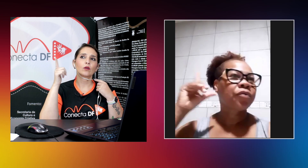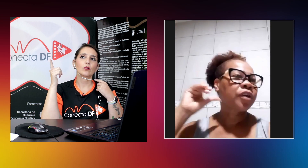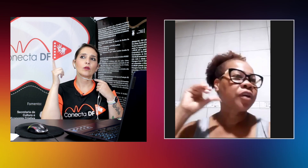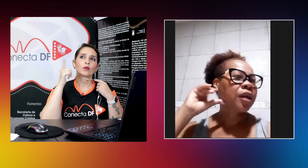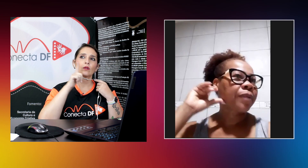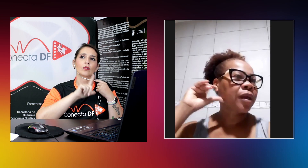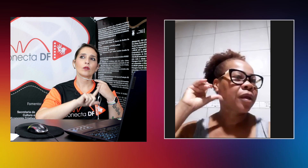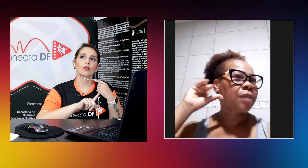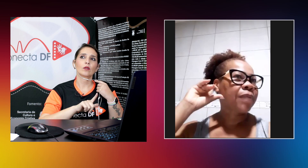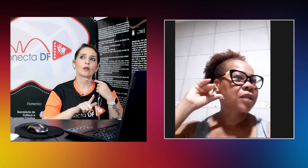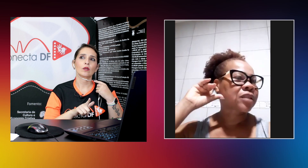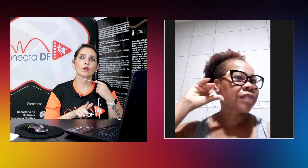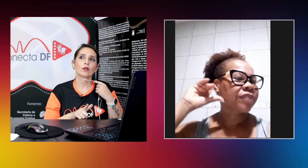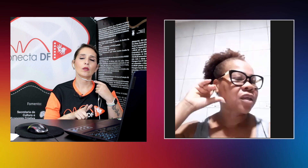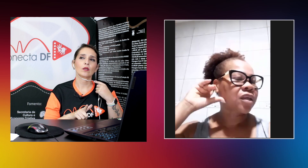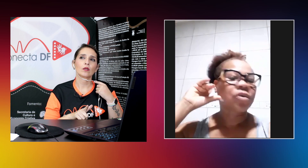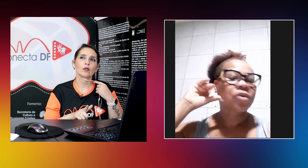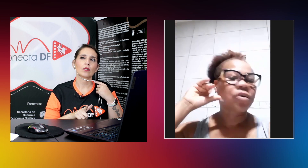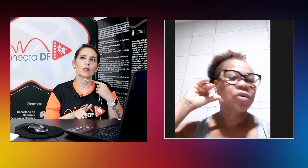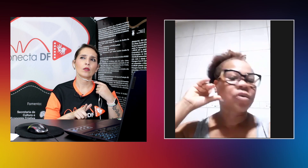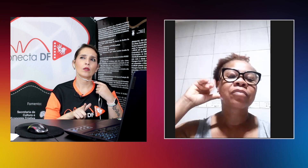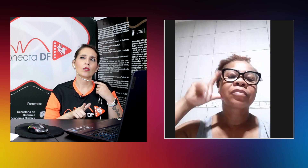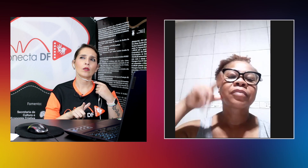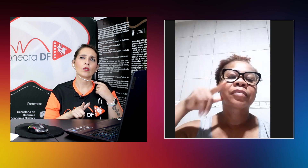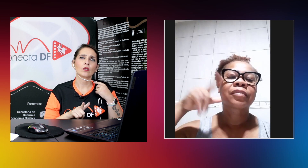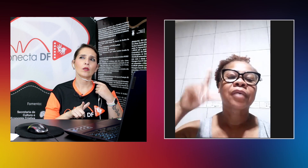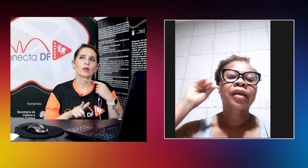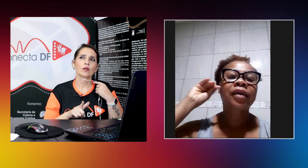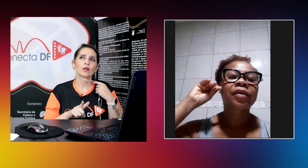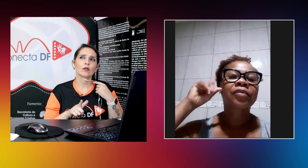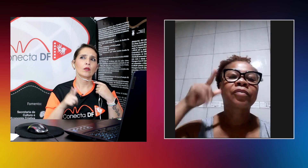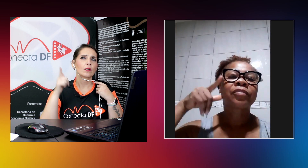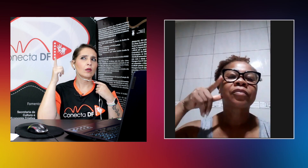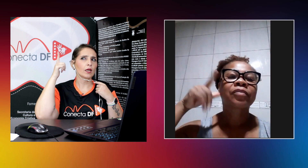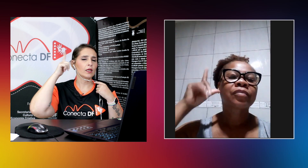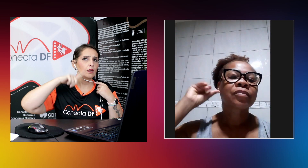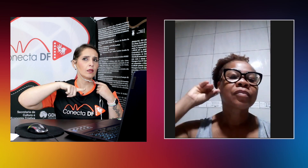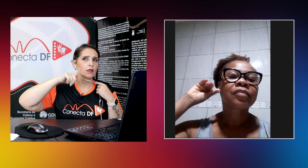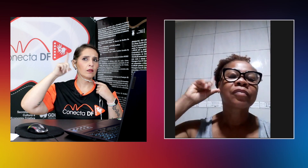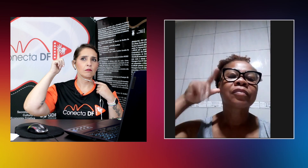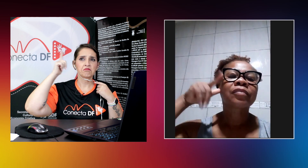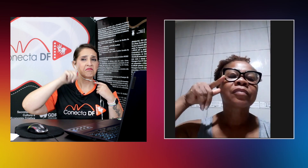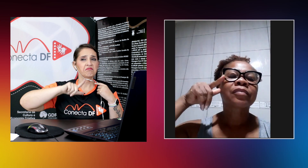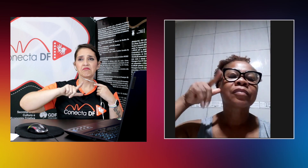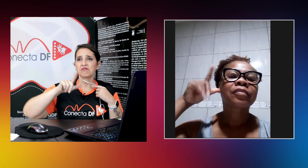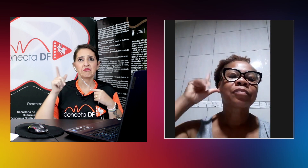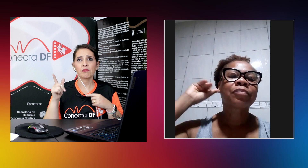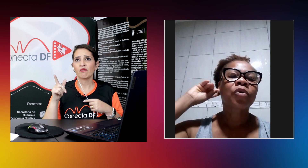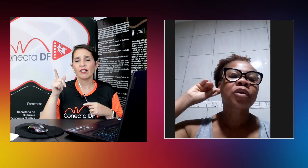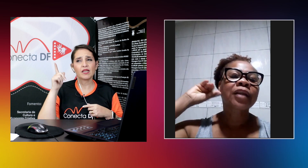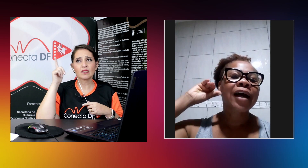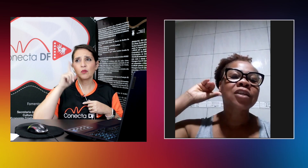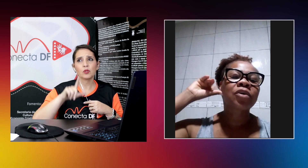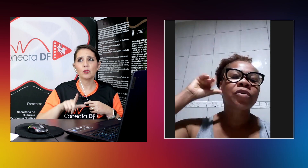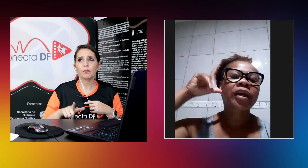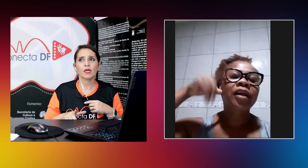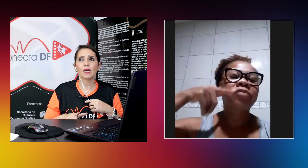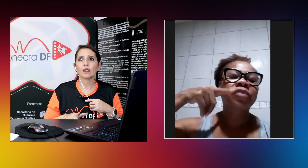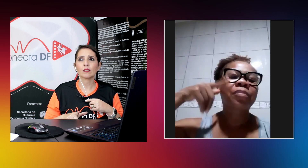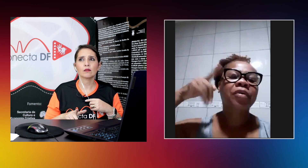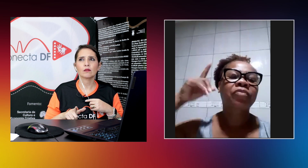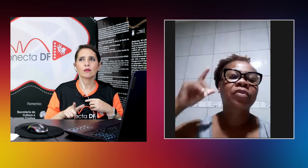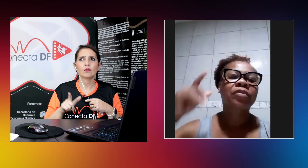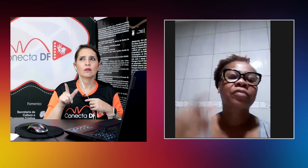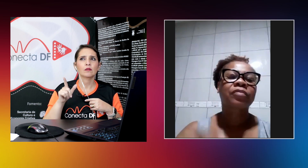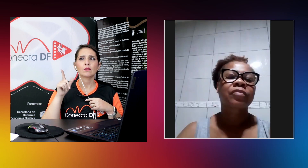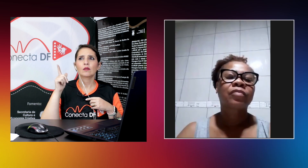vi, ele passava aqui, ó. Aqui. Aqui? Uma variação muito orelha.